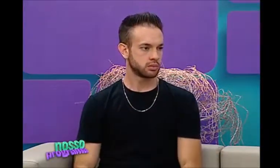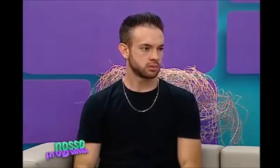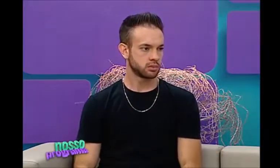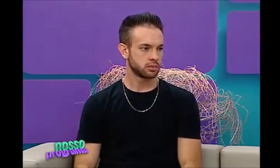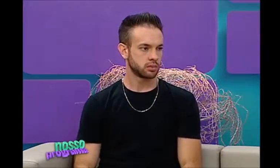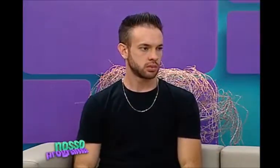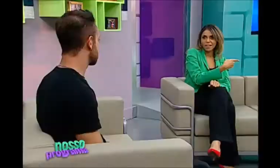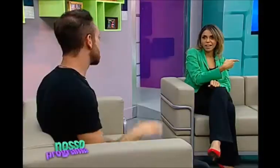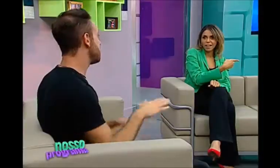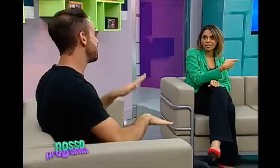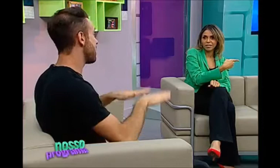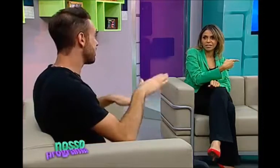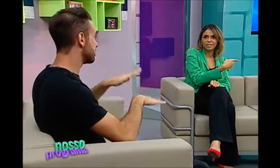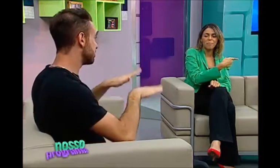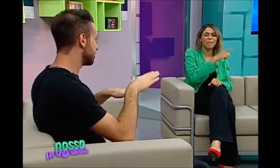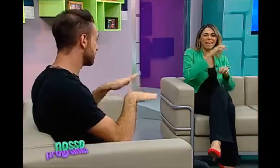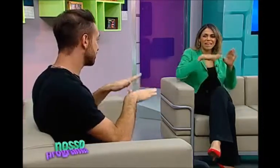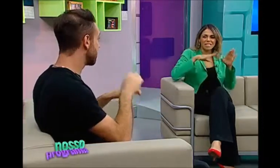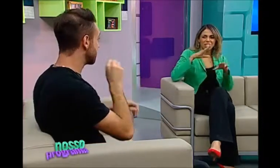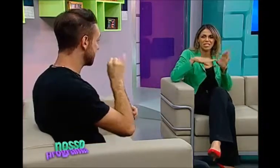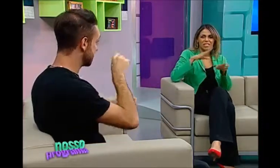Vai mudar o sinal dela, Helder? Depende.